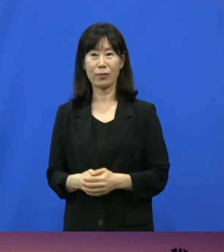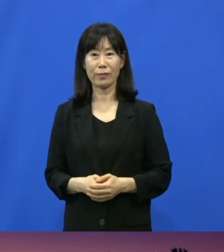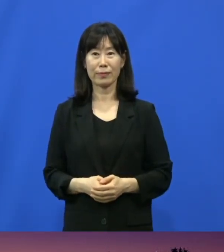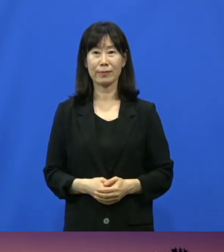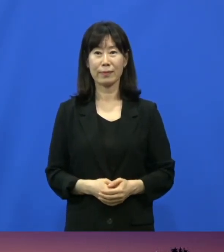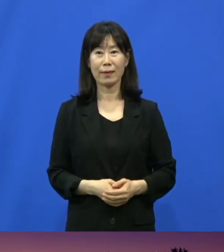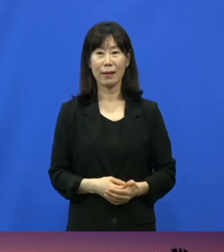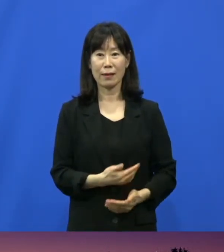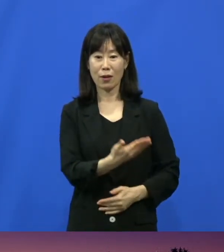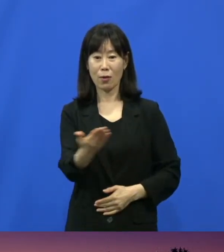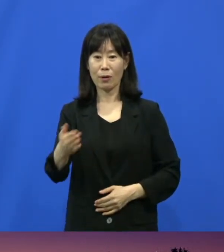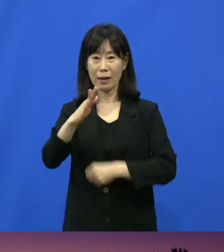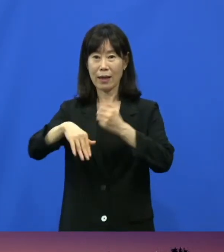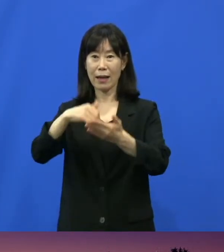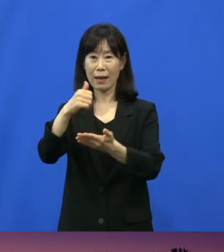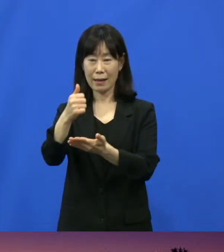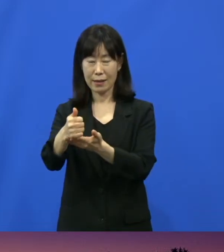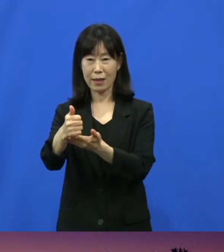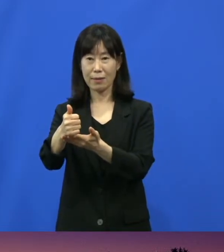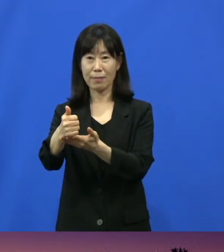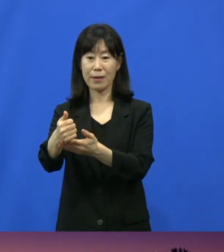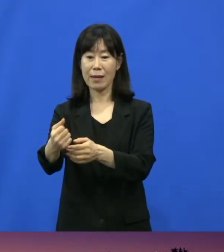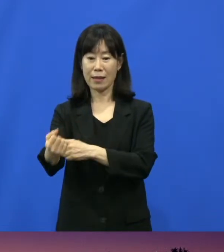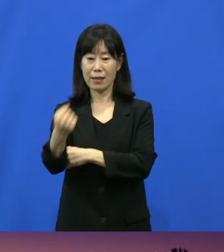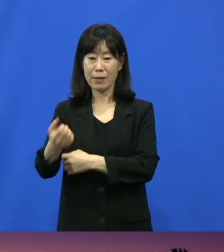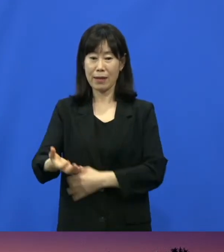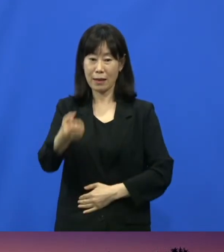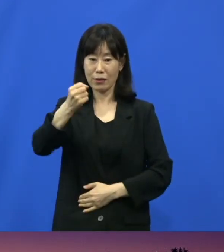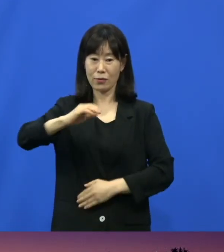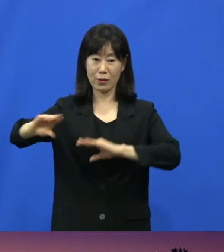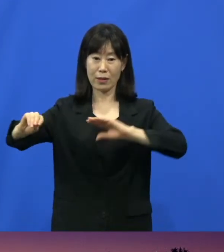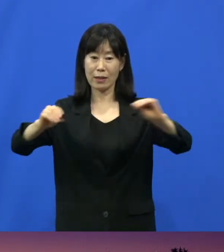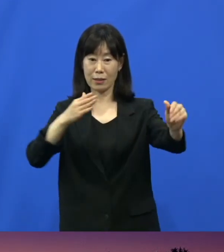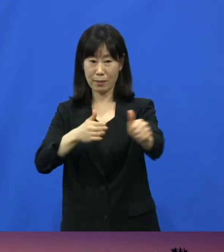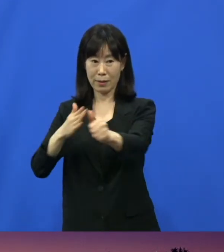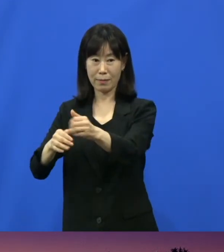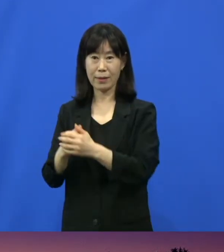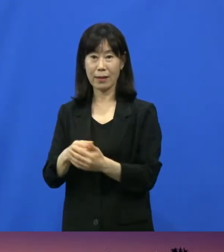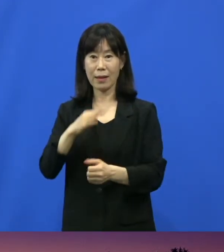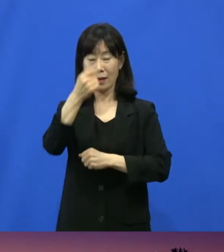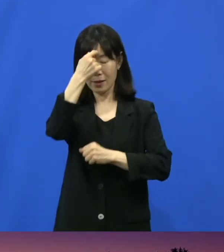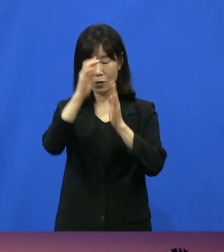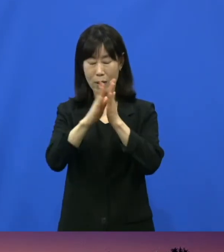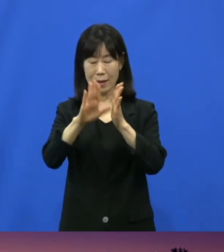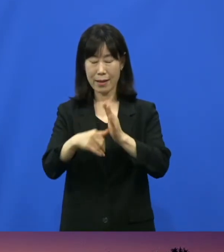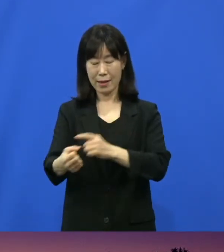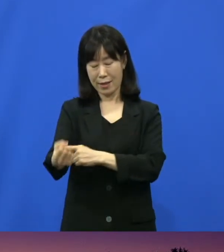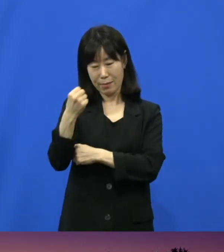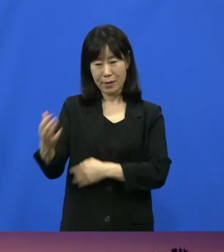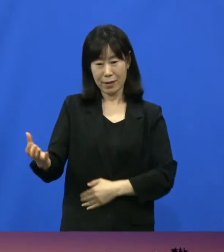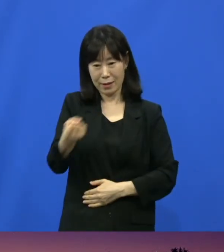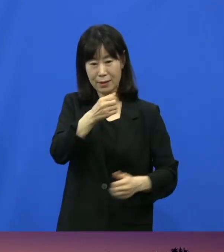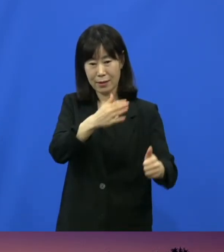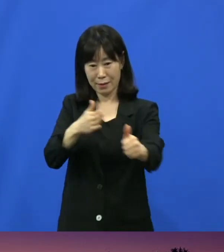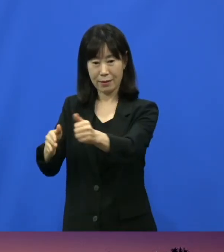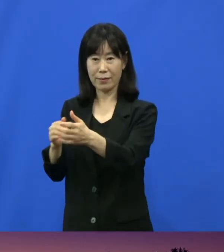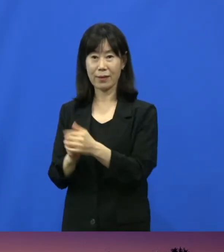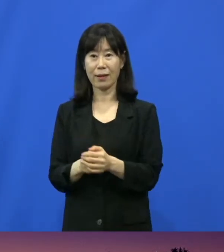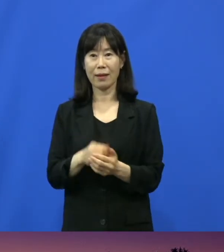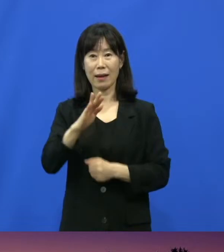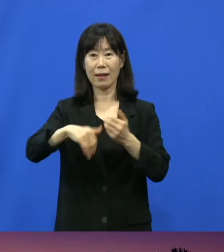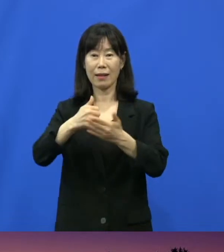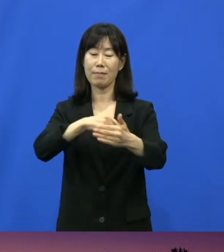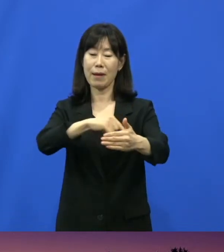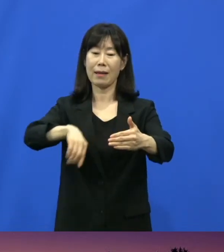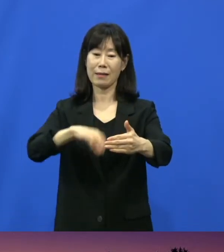믿습니다. 기도하는 가운데 하나님께서 우리에게는 충만한 생명력을 주시는 줄로 믿습니다. 그 안에서